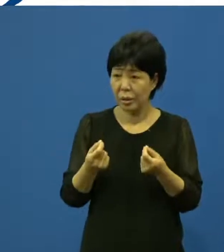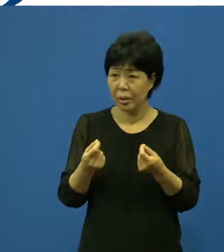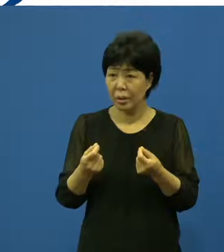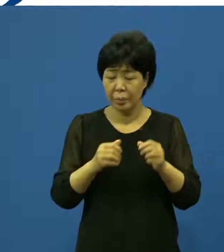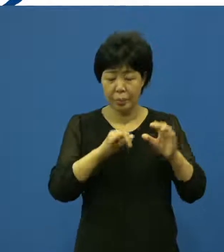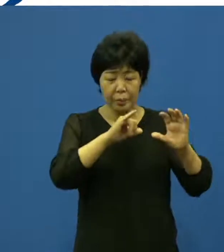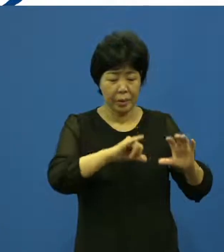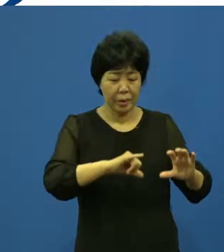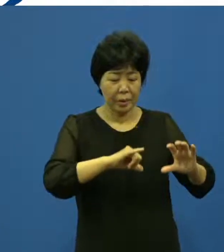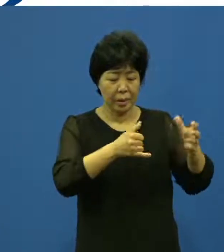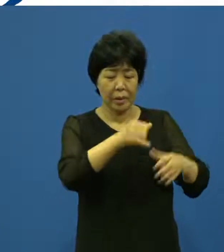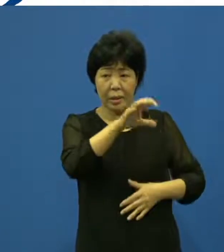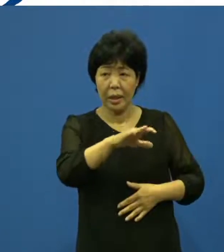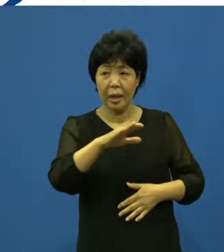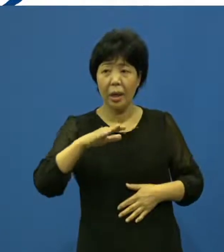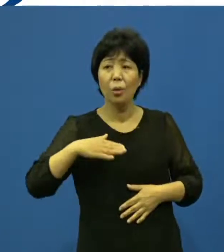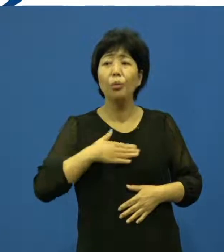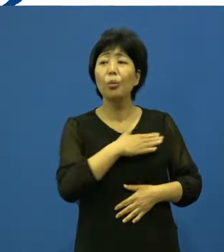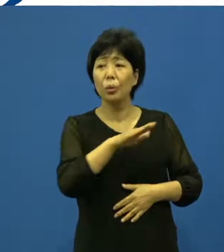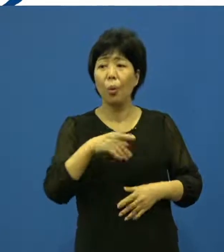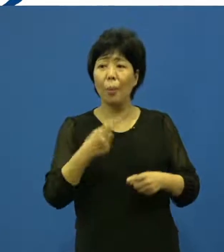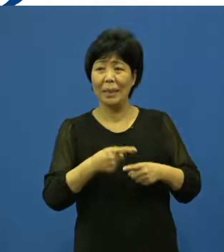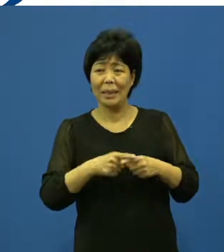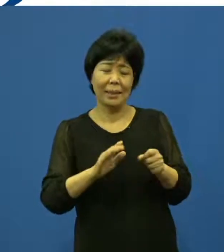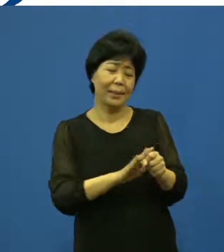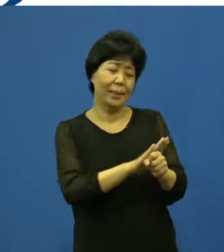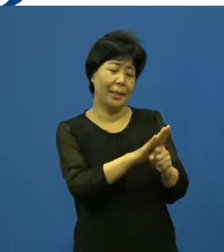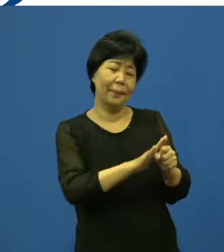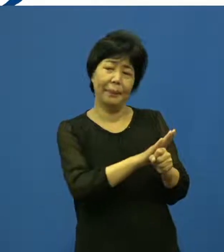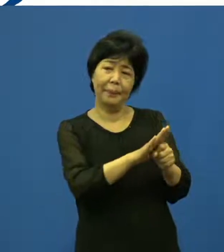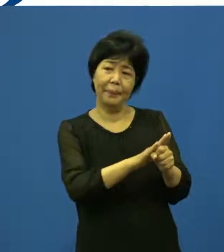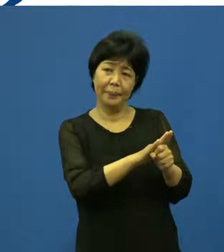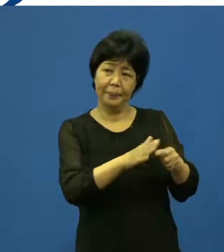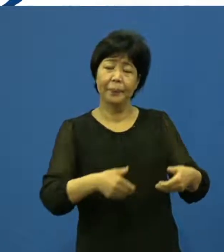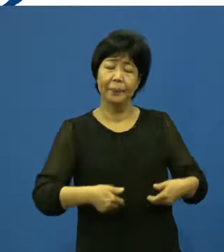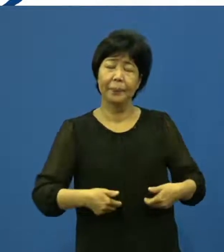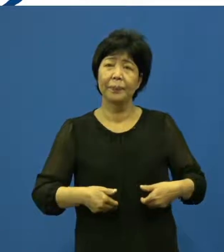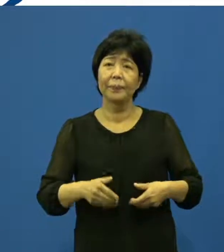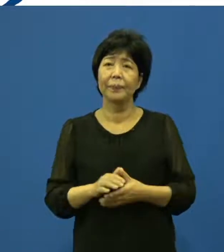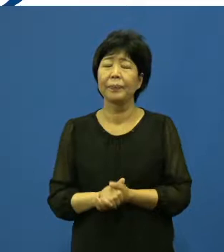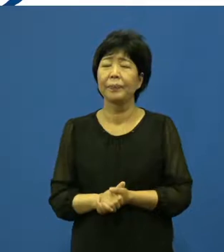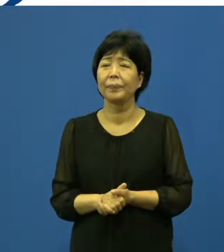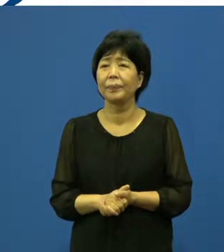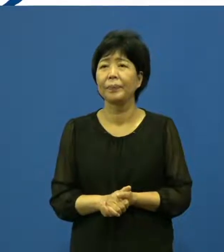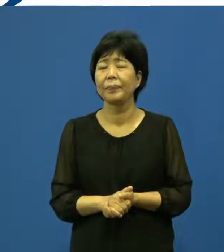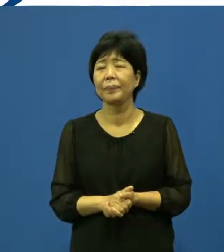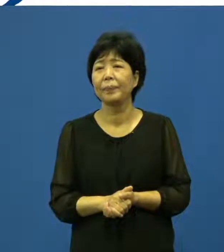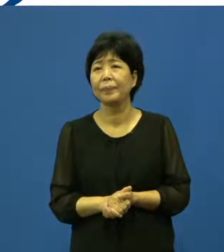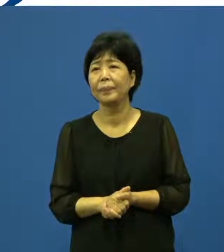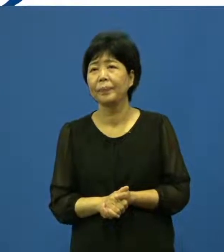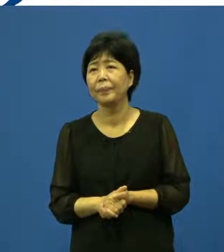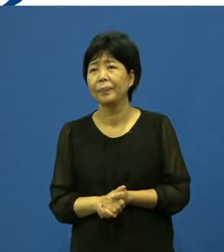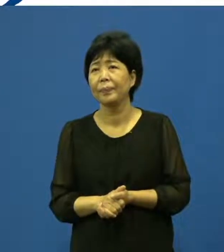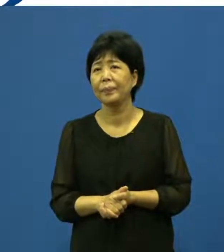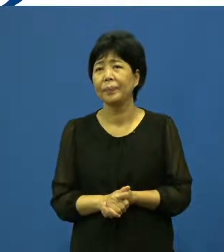은혜라는 것은 한 번도 맛본 적이 없는 사람인 것처럼, 세상 사람처럼 우리는 살아서는 안 됩니다.